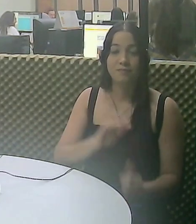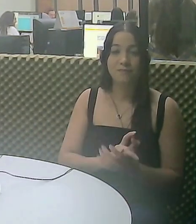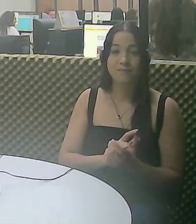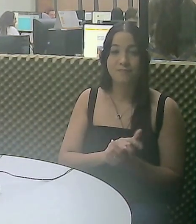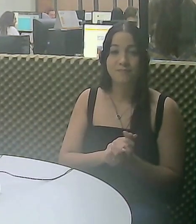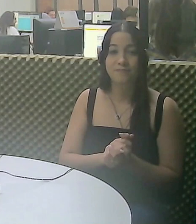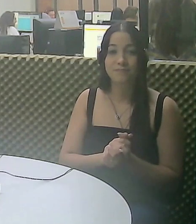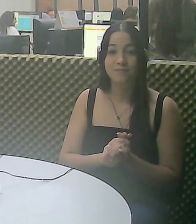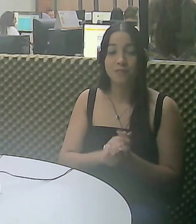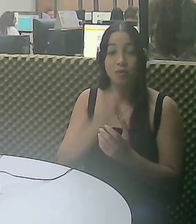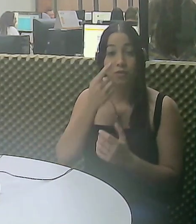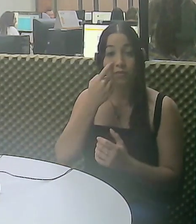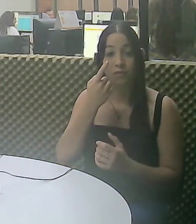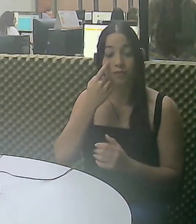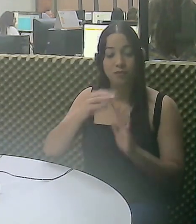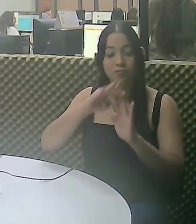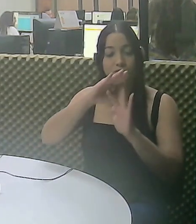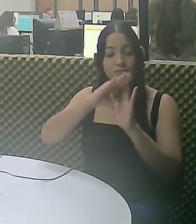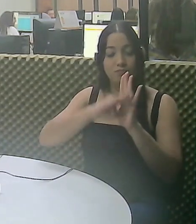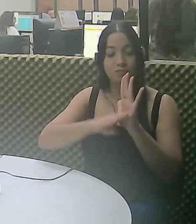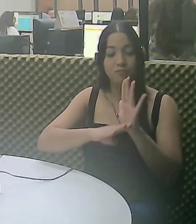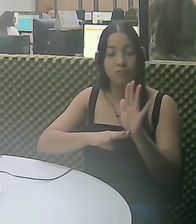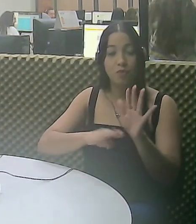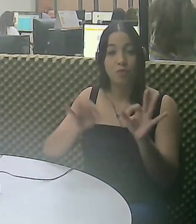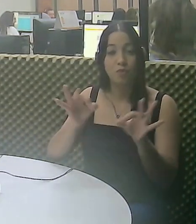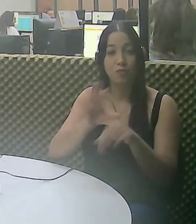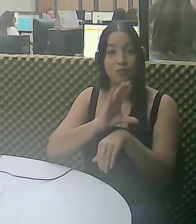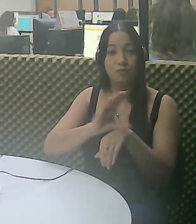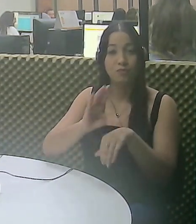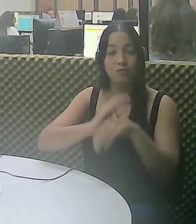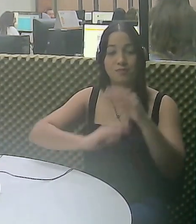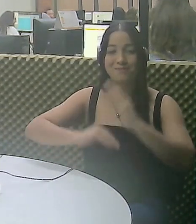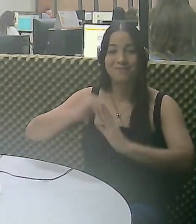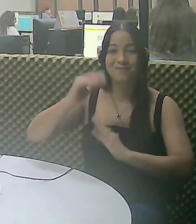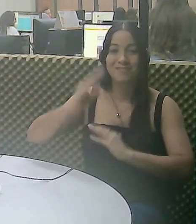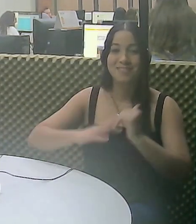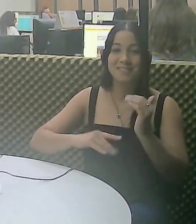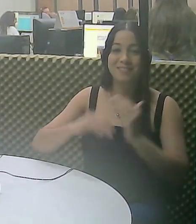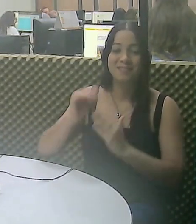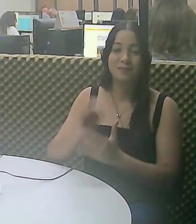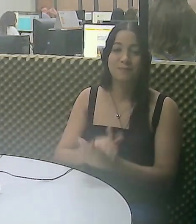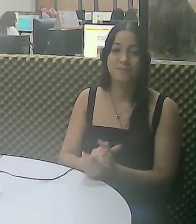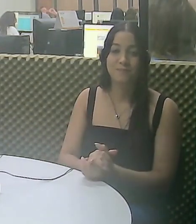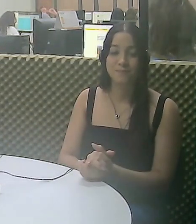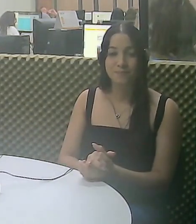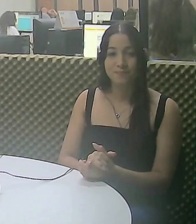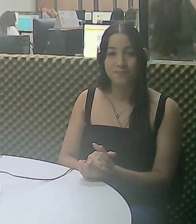www.uberlandia.mg.gov.br para conferir a lista completa de cursos profissionalizantes.